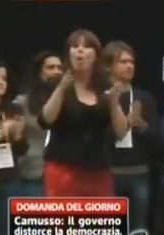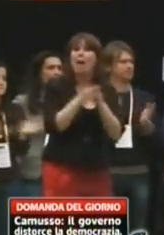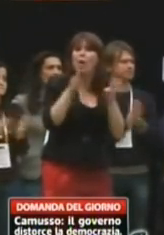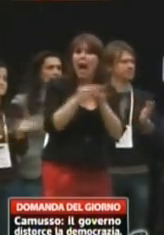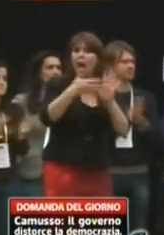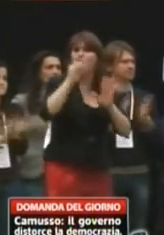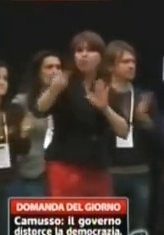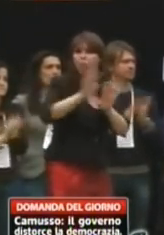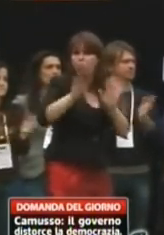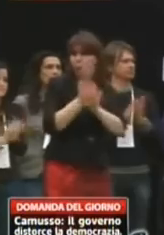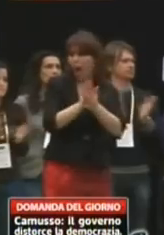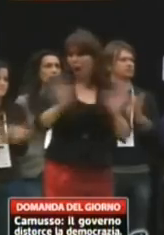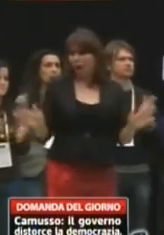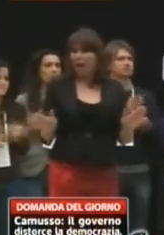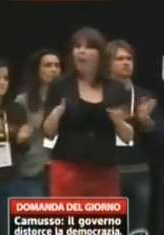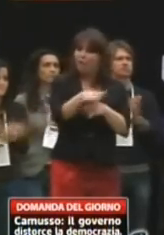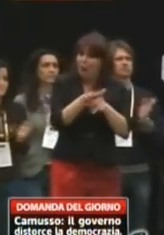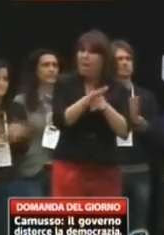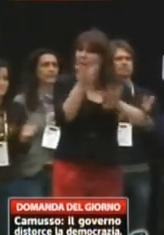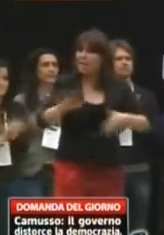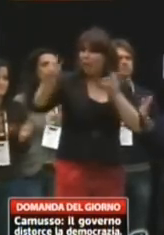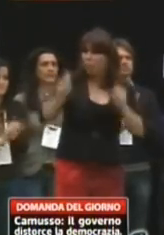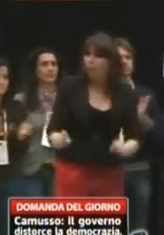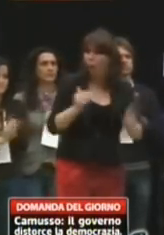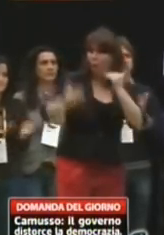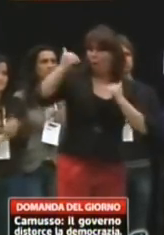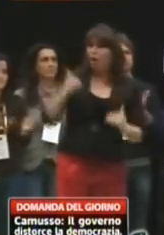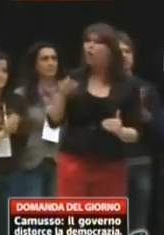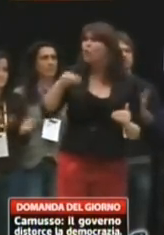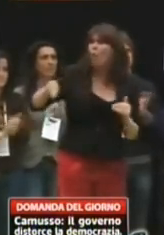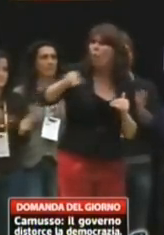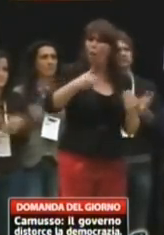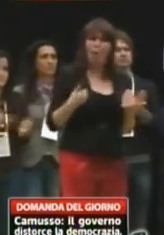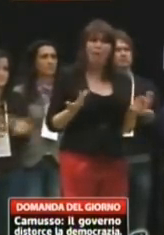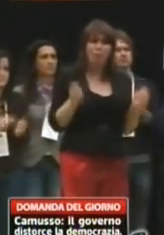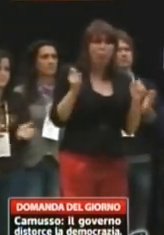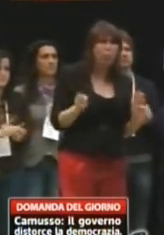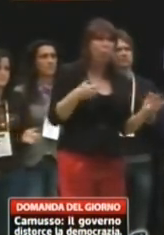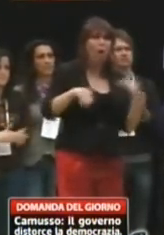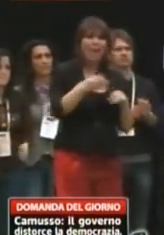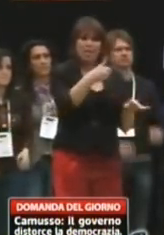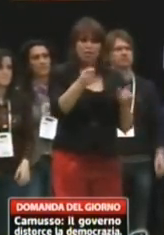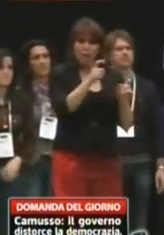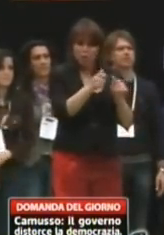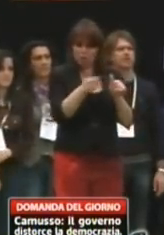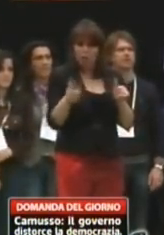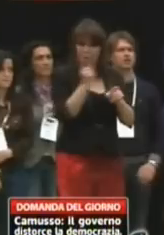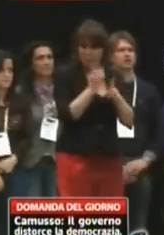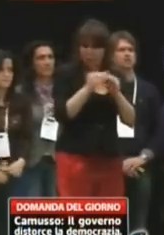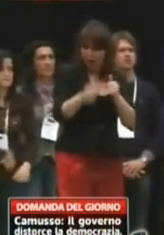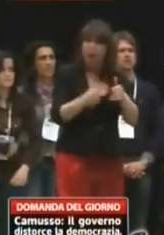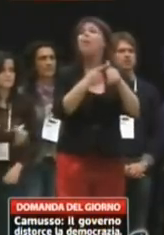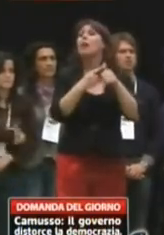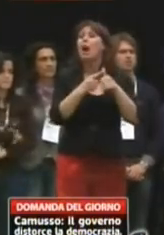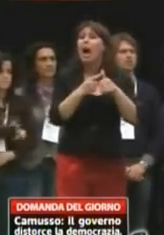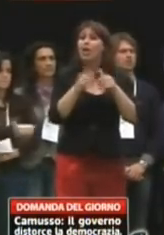30.000 famiglie. Dov'è? Dov'è? Noi faremo nei primi 100 giorni questo, abolizione